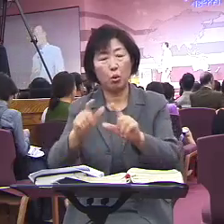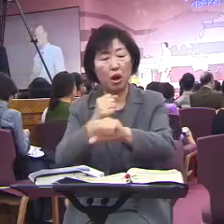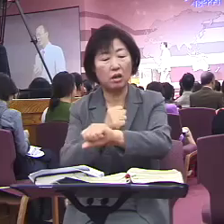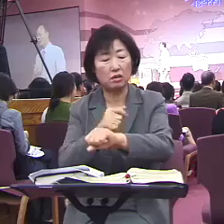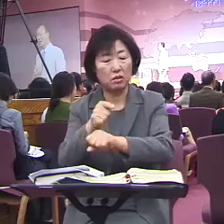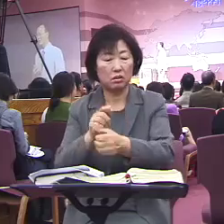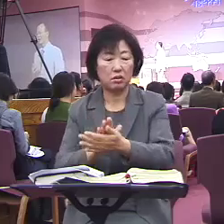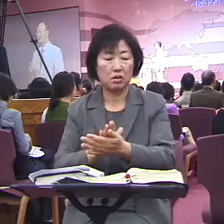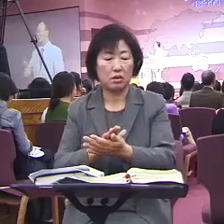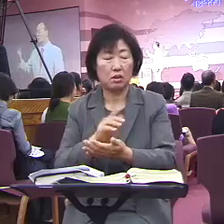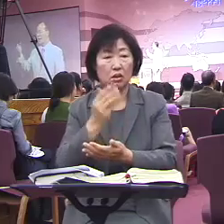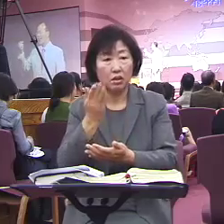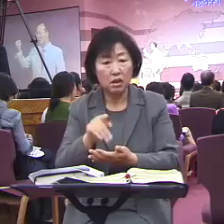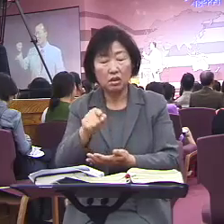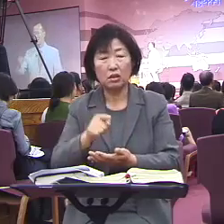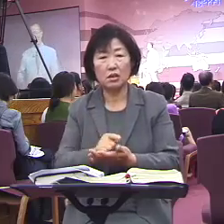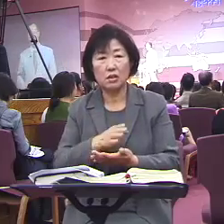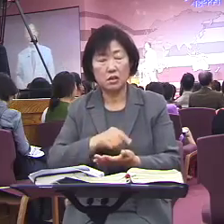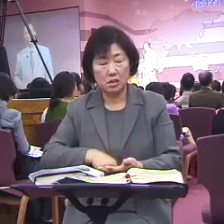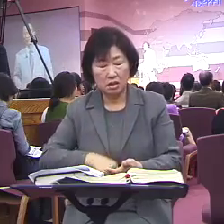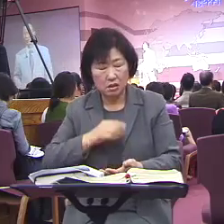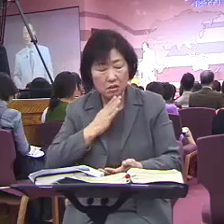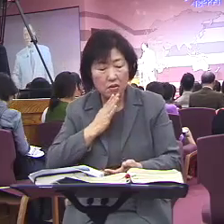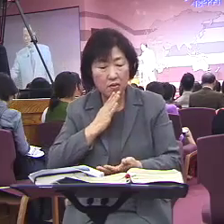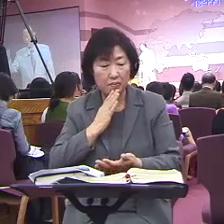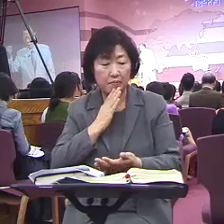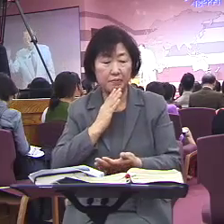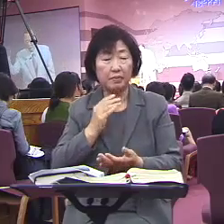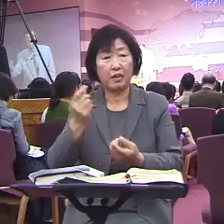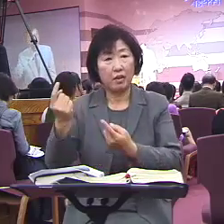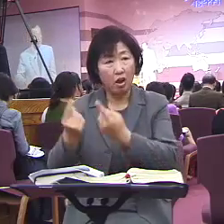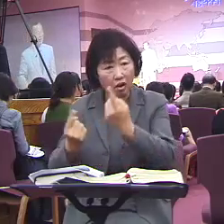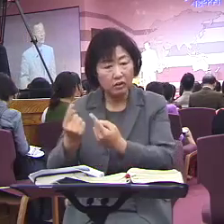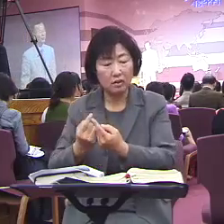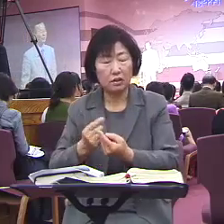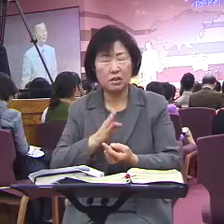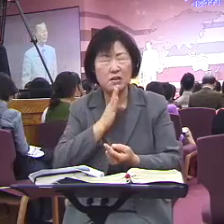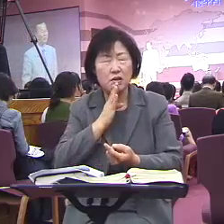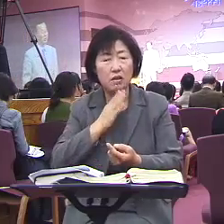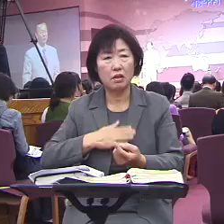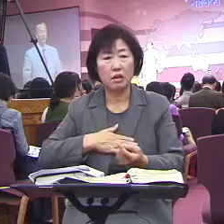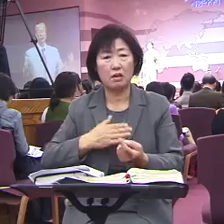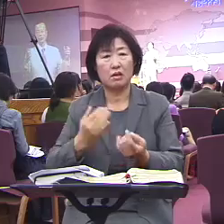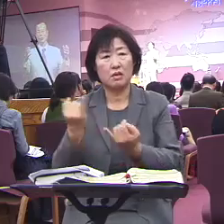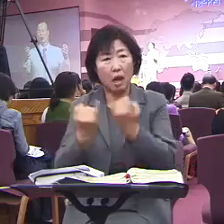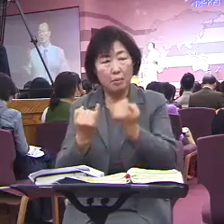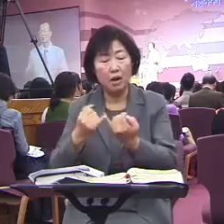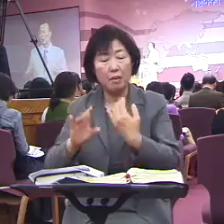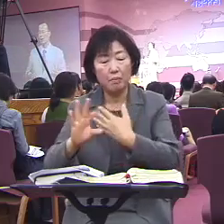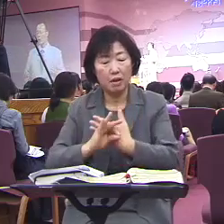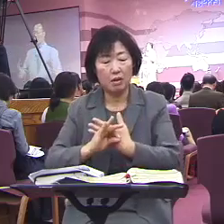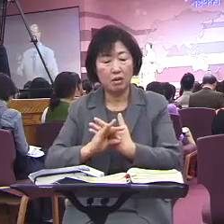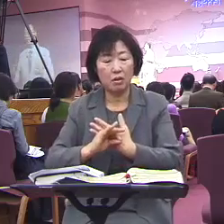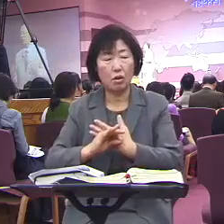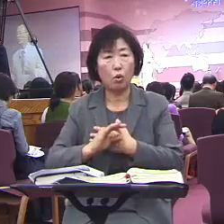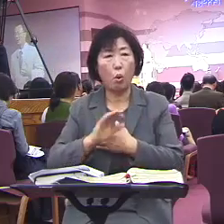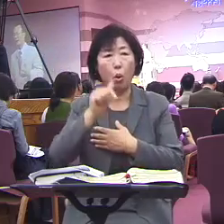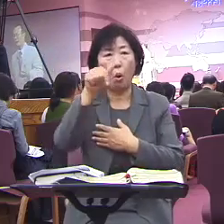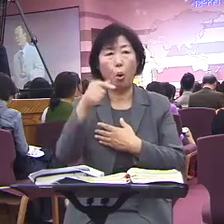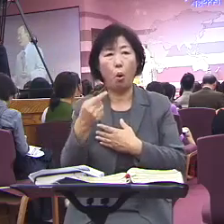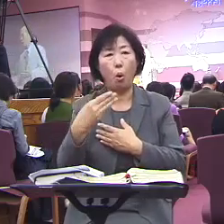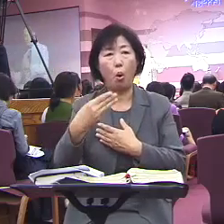것입니다. 그러나 그가 진짜 내 형제라면, 그가 진짜 내 자매라면, 여러분 그